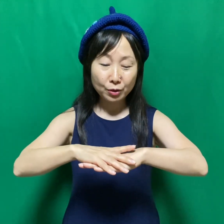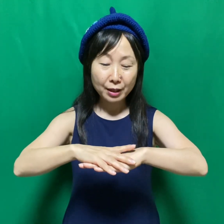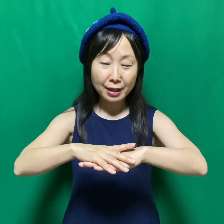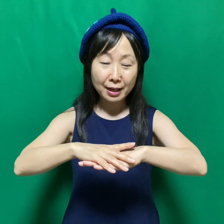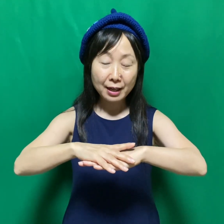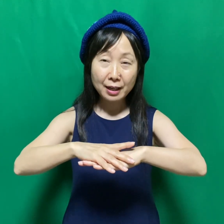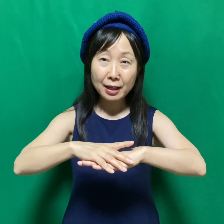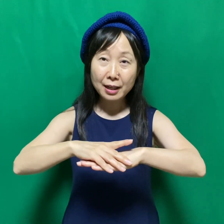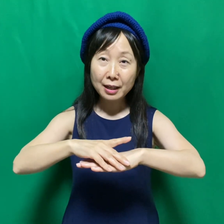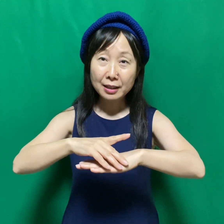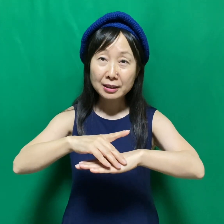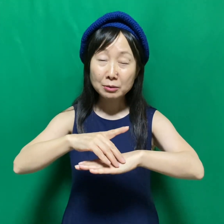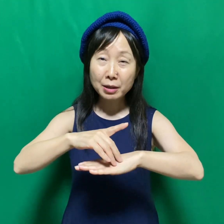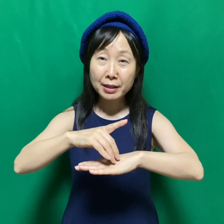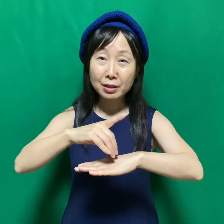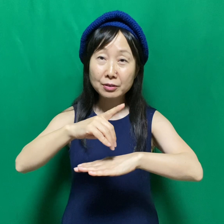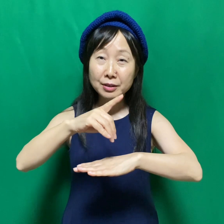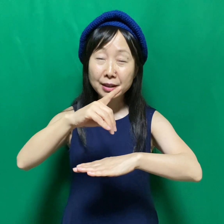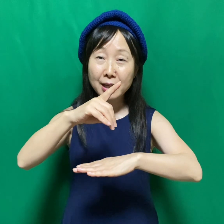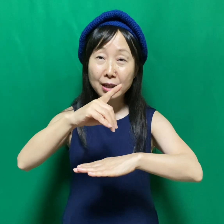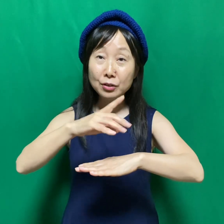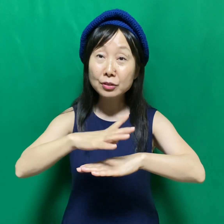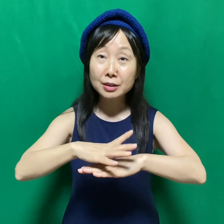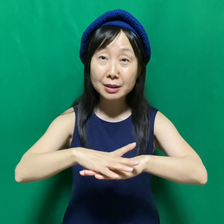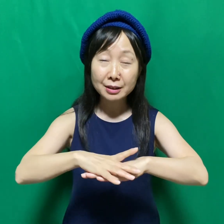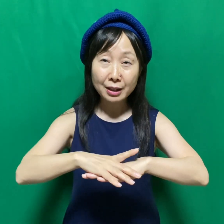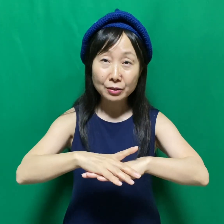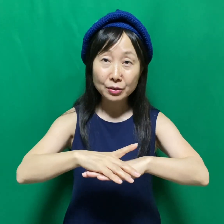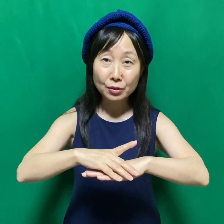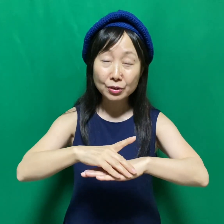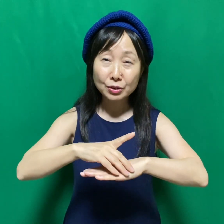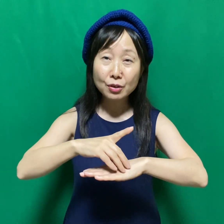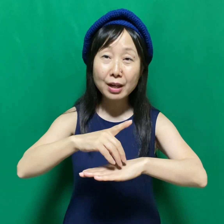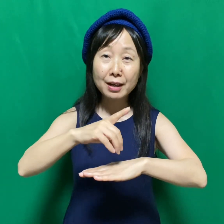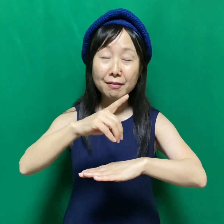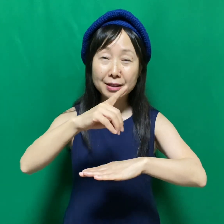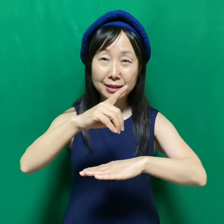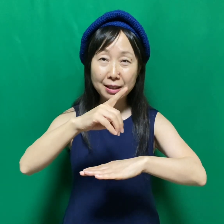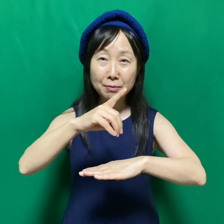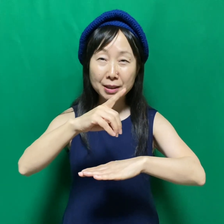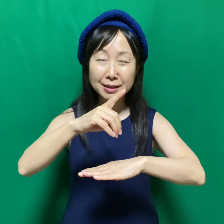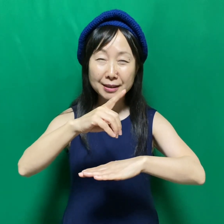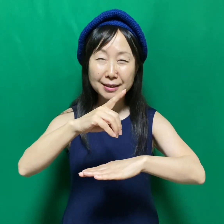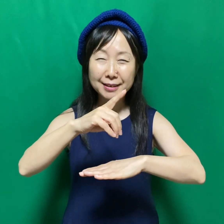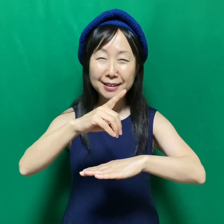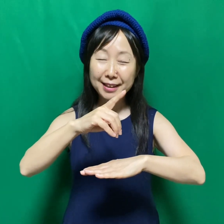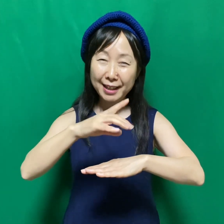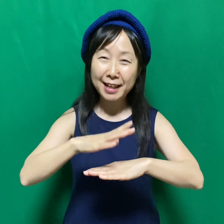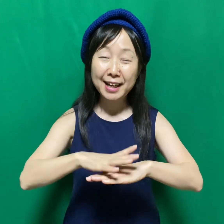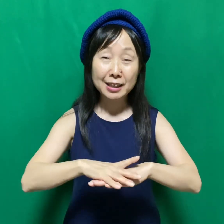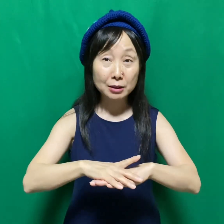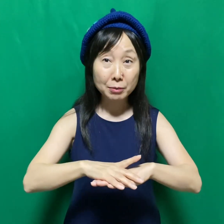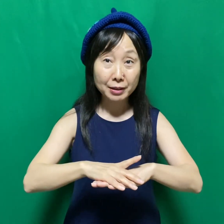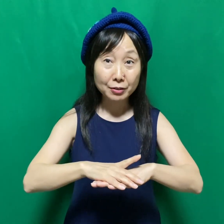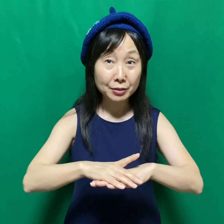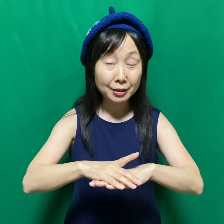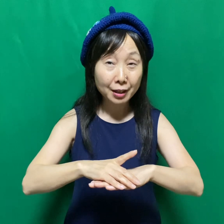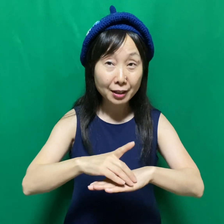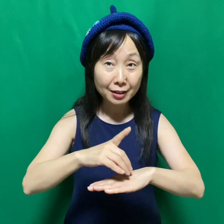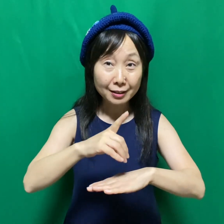から島や国が隆起していく様子を表しています、ね、初めて国